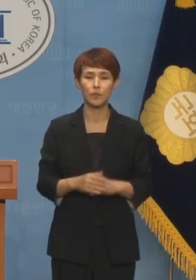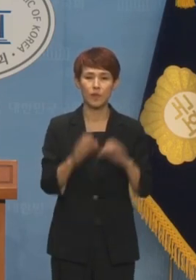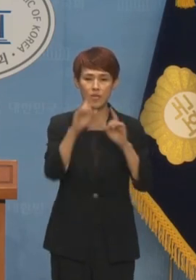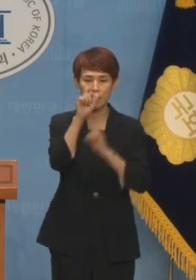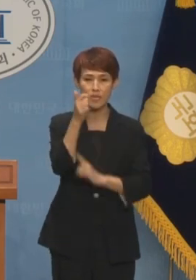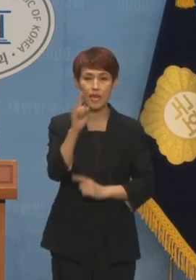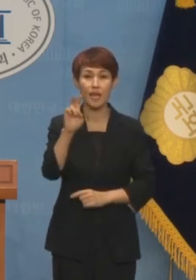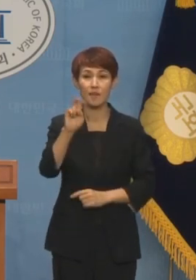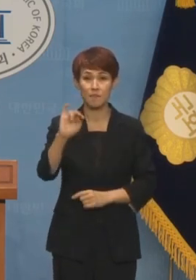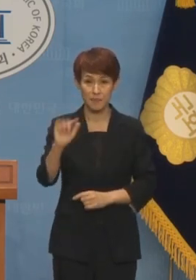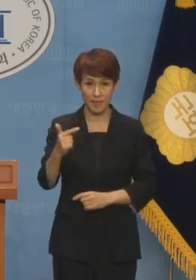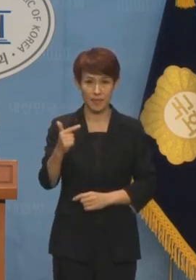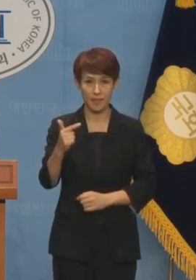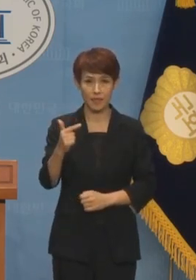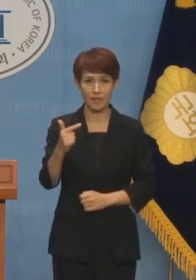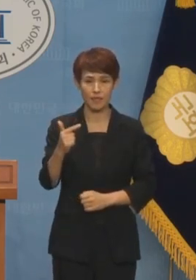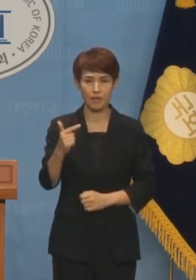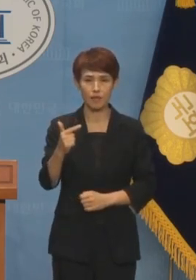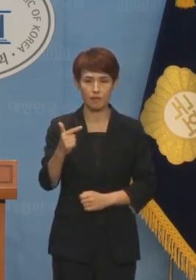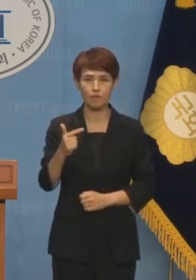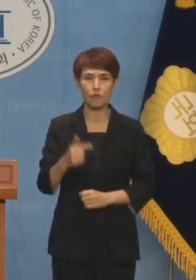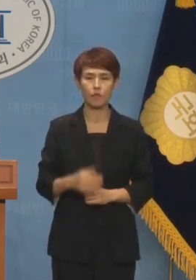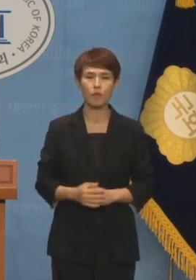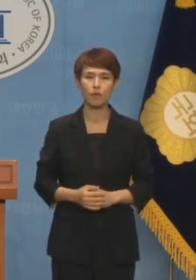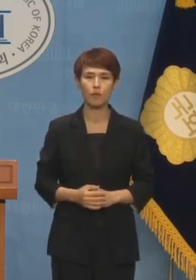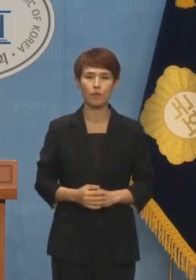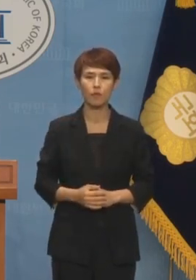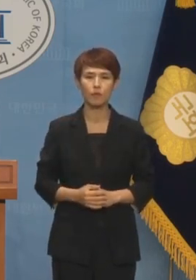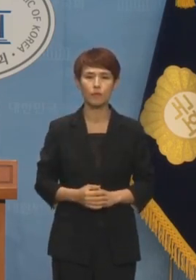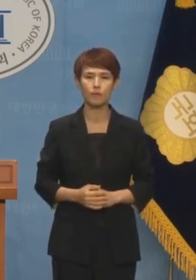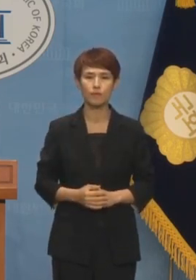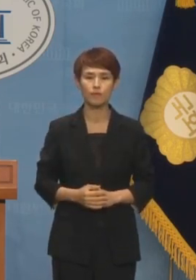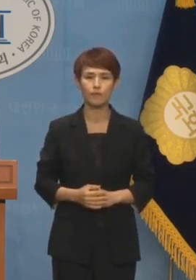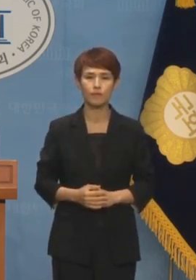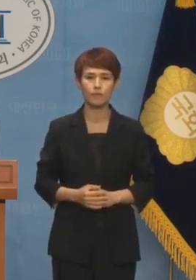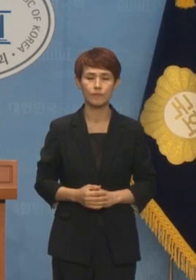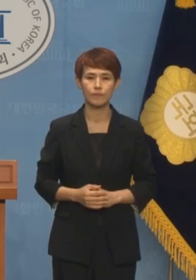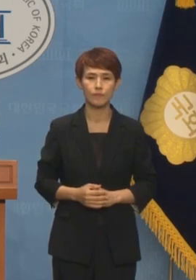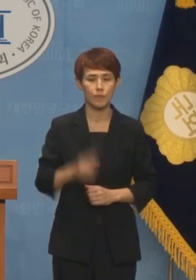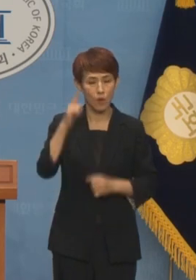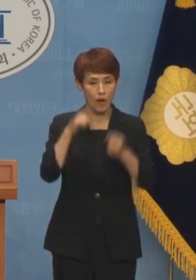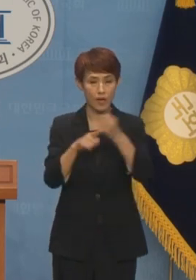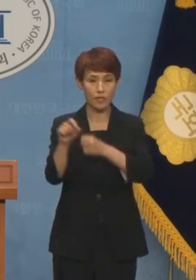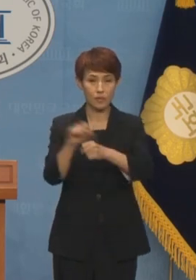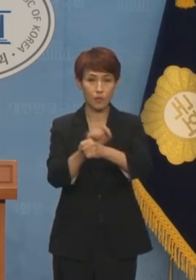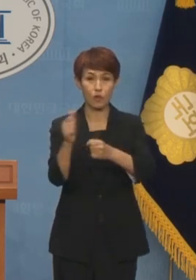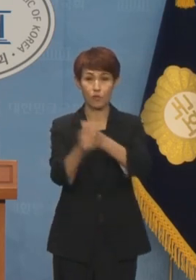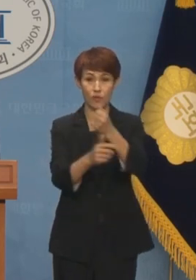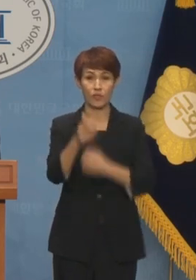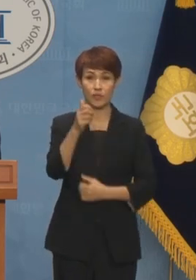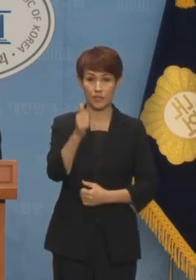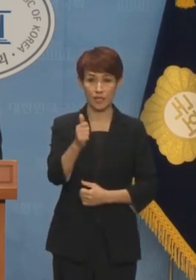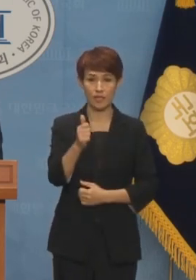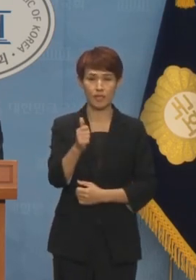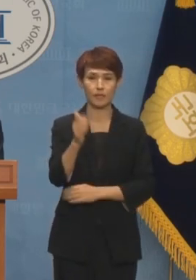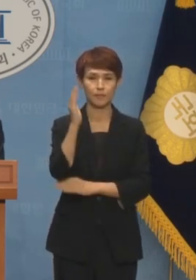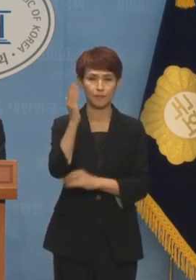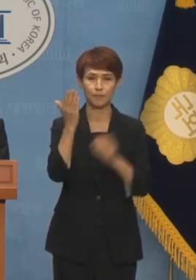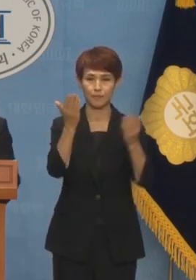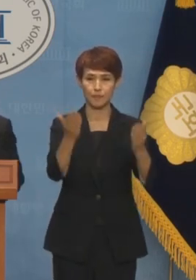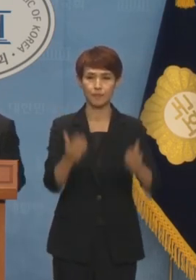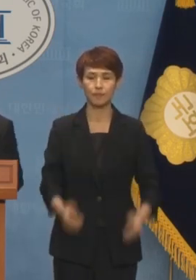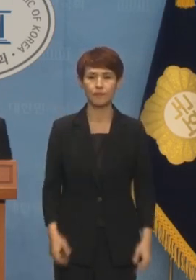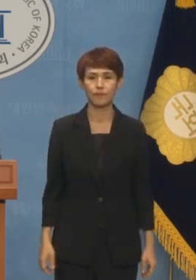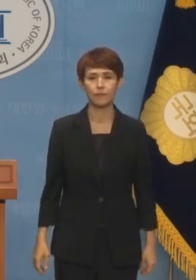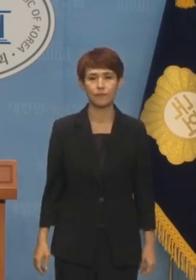이혜민 겸 모두의 미래 과학과 기술특별위원회 위원장님의 기자회견이 있겠습니다.